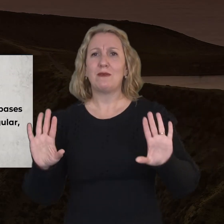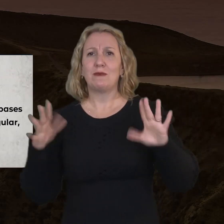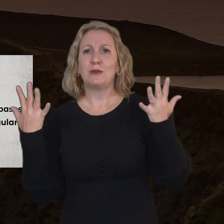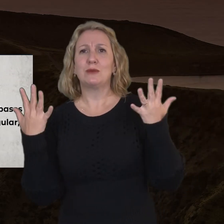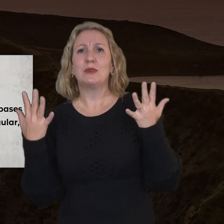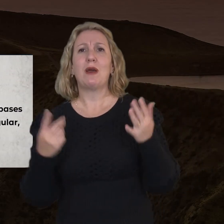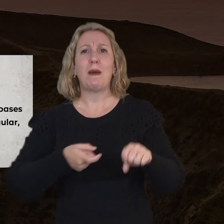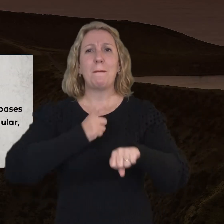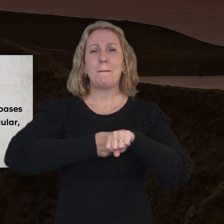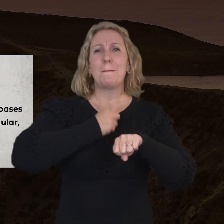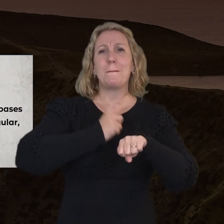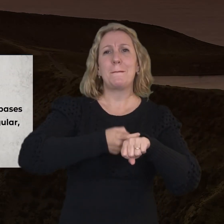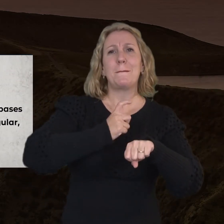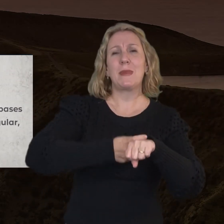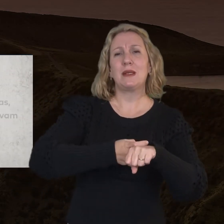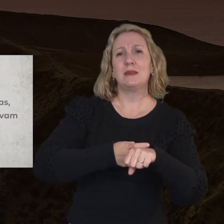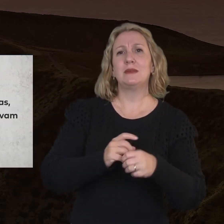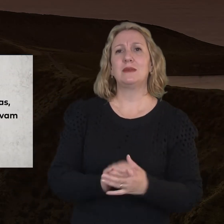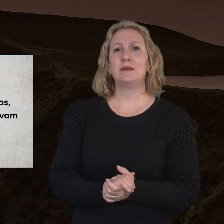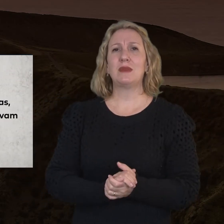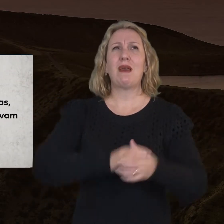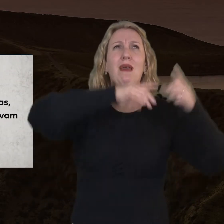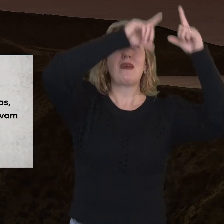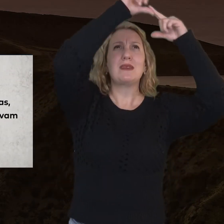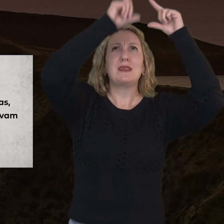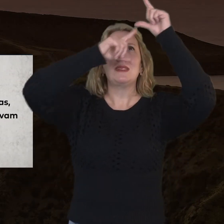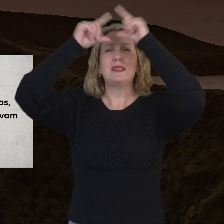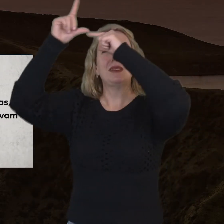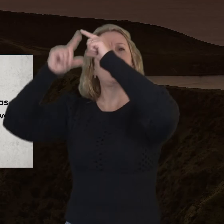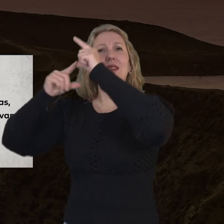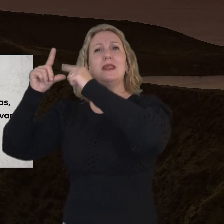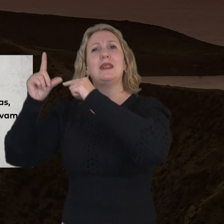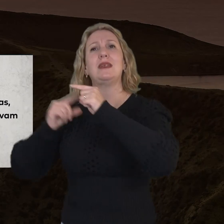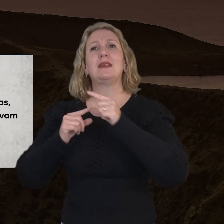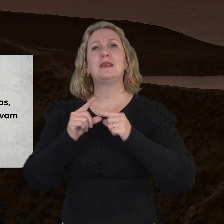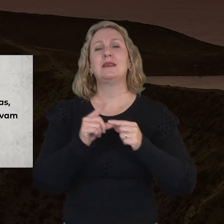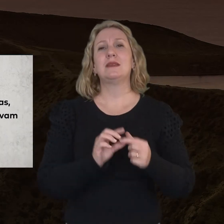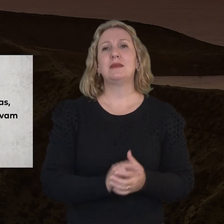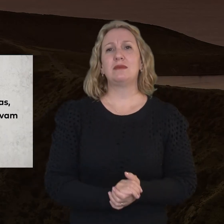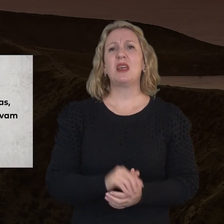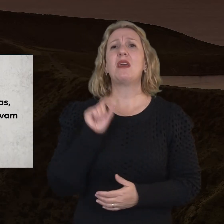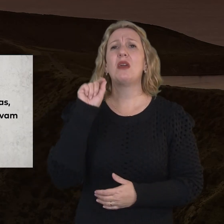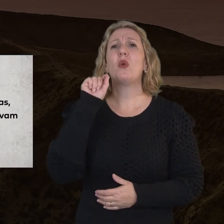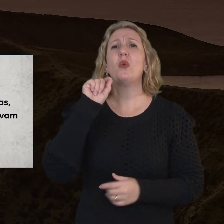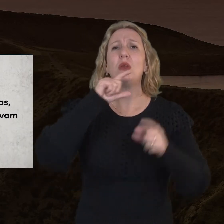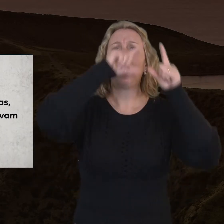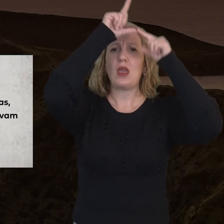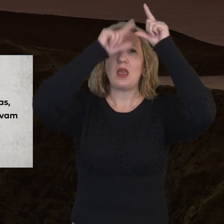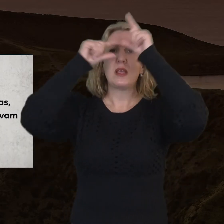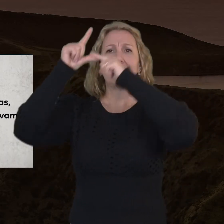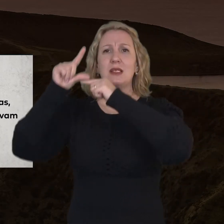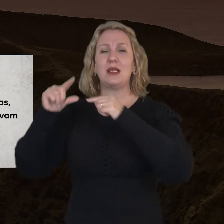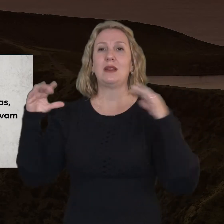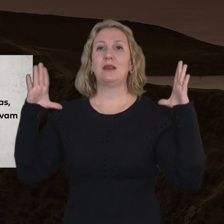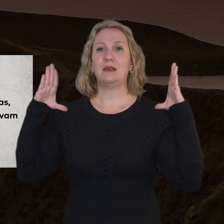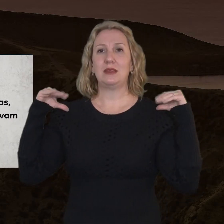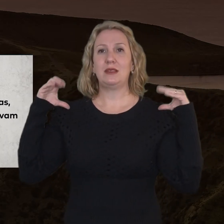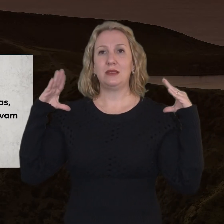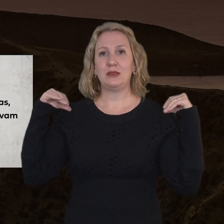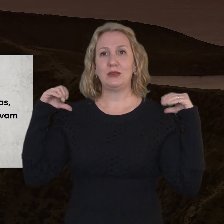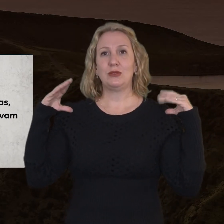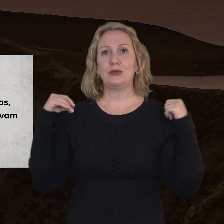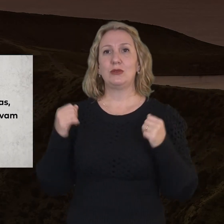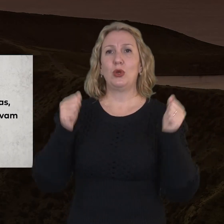o que ele assentou a pedra angular quando as estrelas da alva quem são as estrelas da alva somos anjos